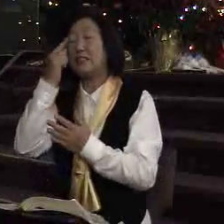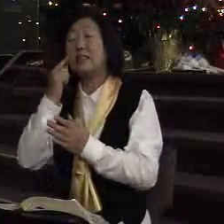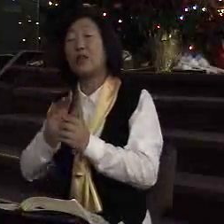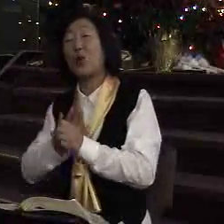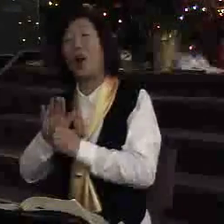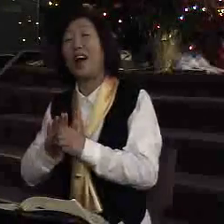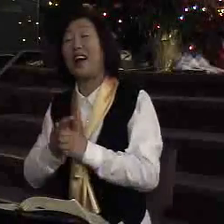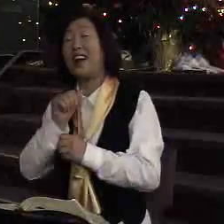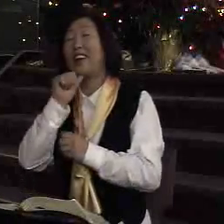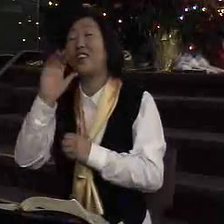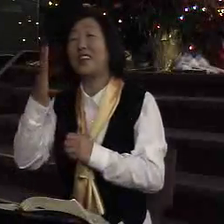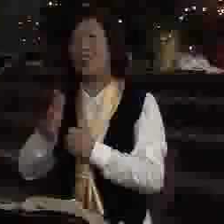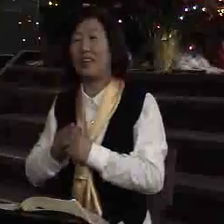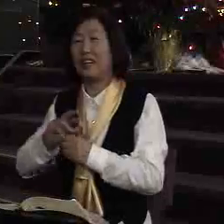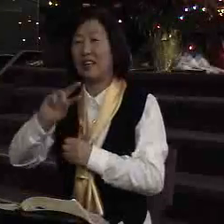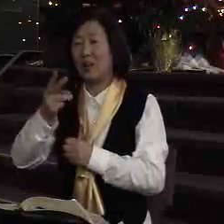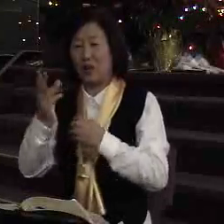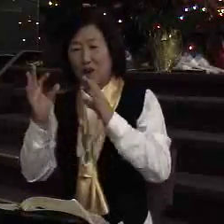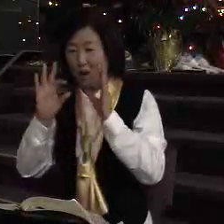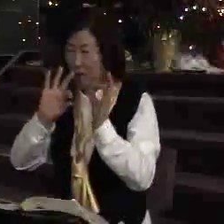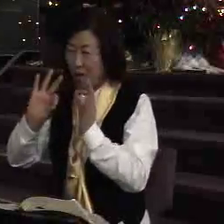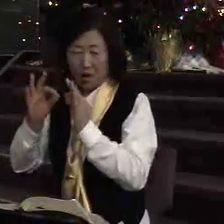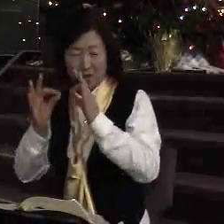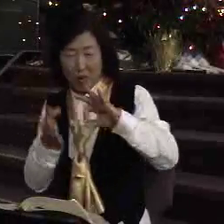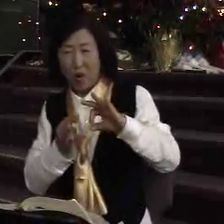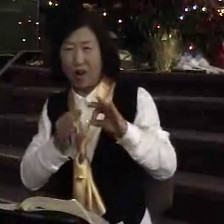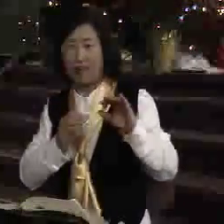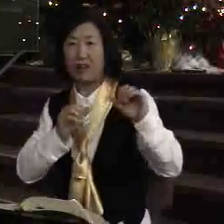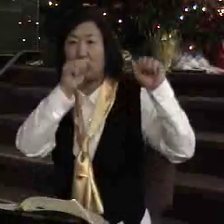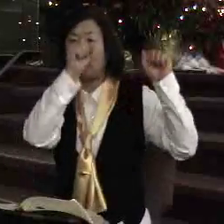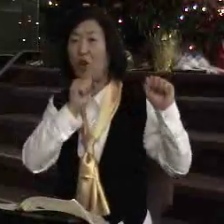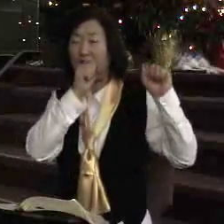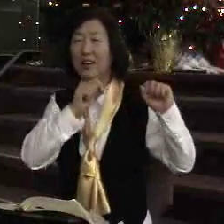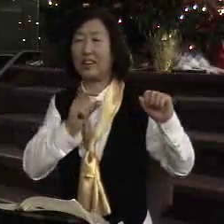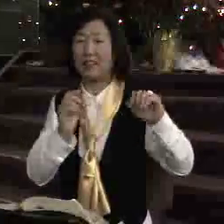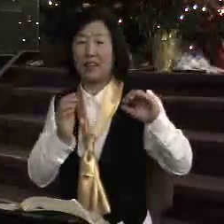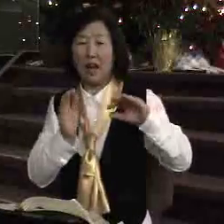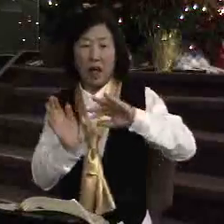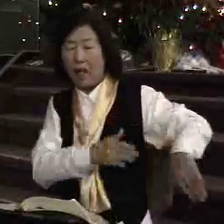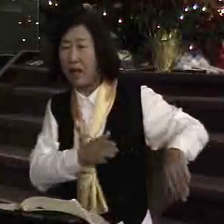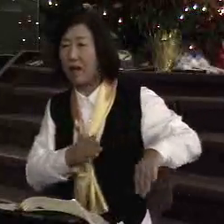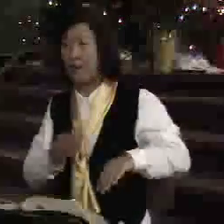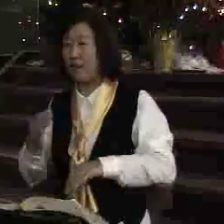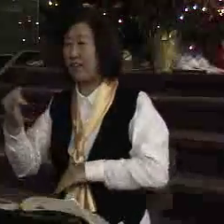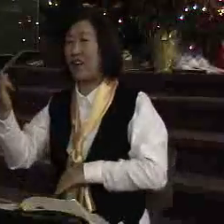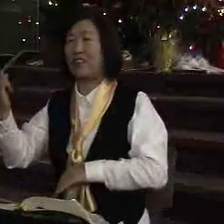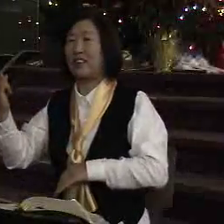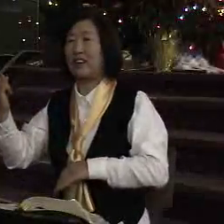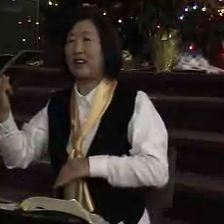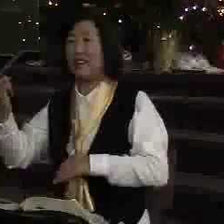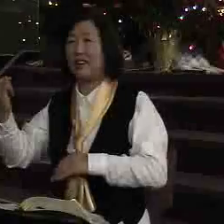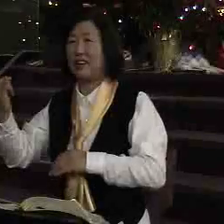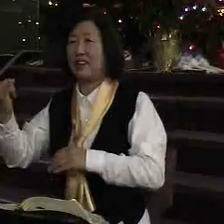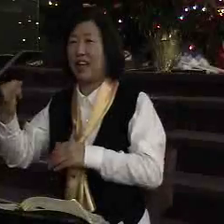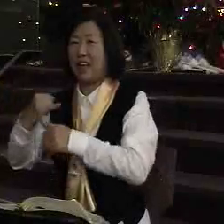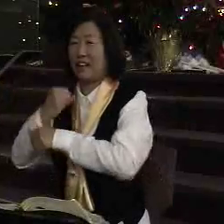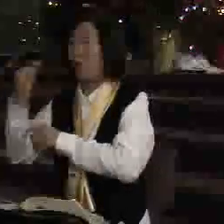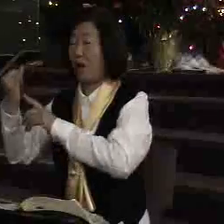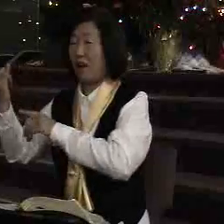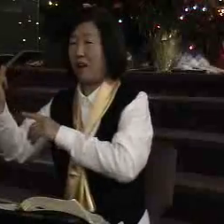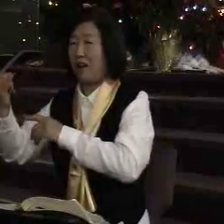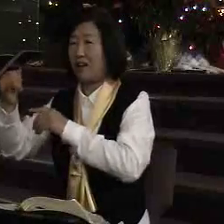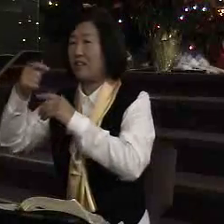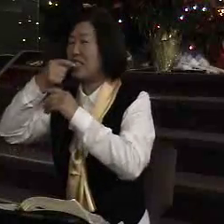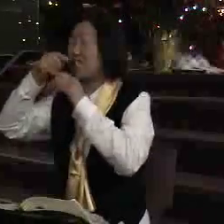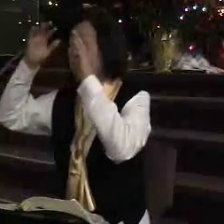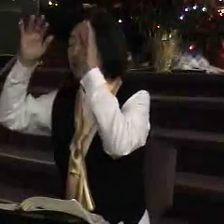그때 돌아보지 않고 바뀌더라고요. 돌아보지 않고 바뀌더라고요. 여러분 사랑입니다. 사랑. 이 바뀌는 게